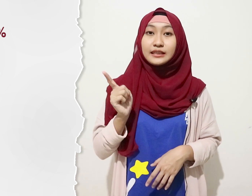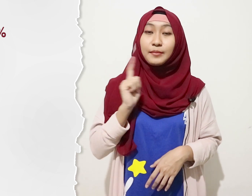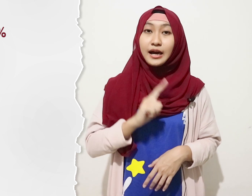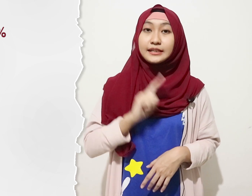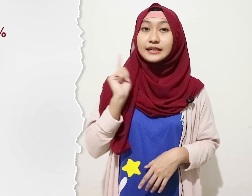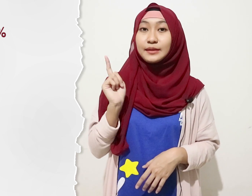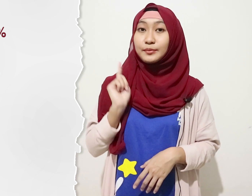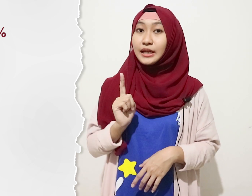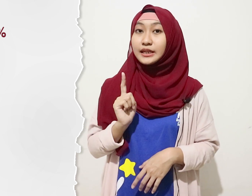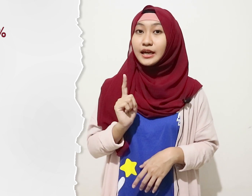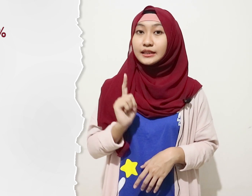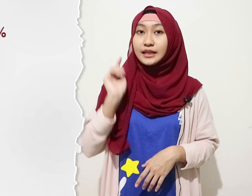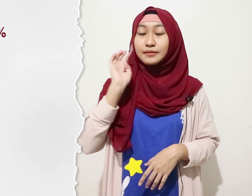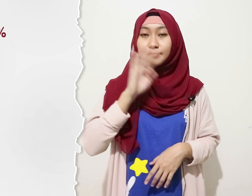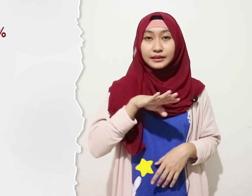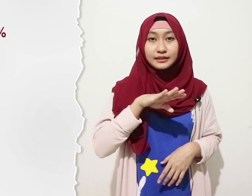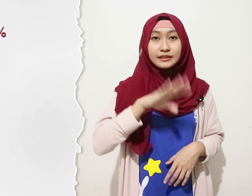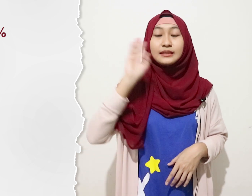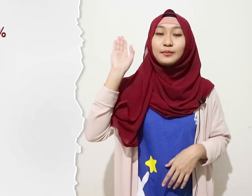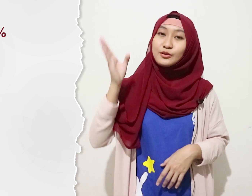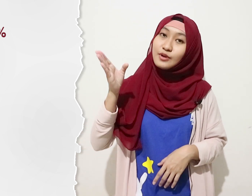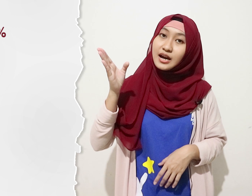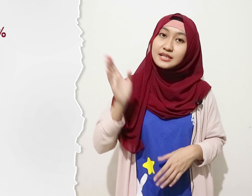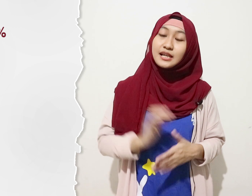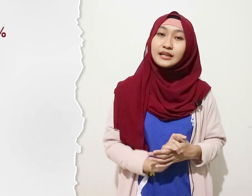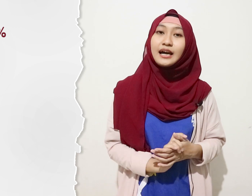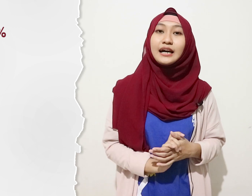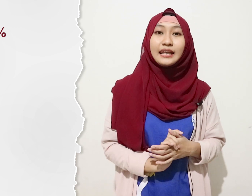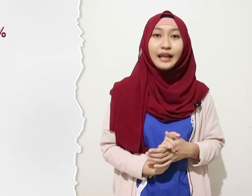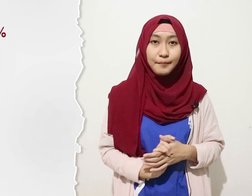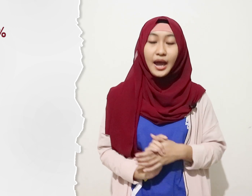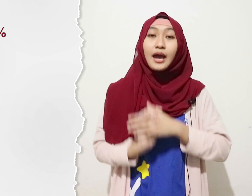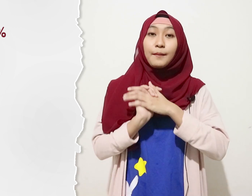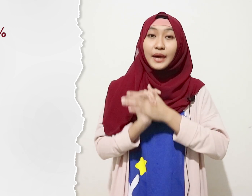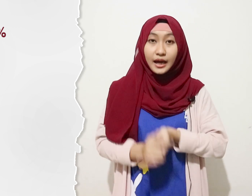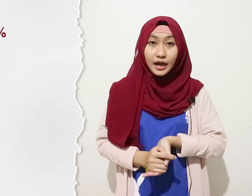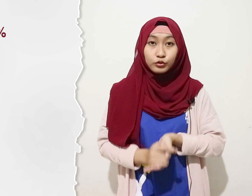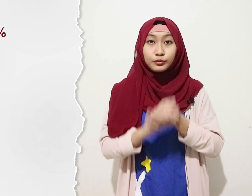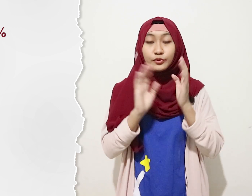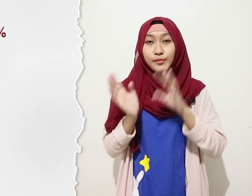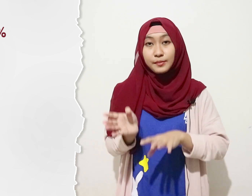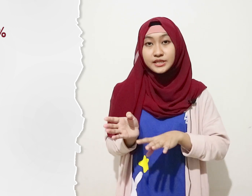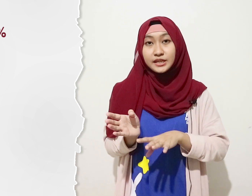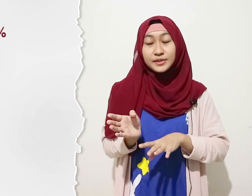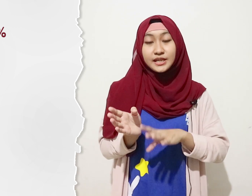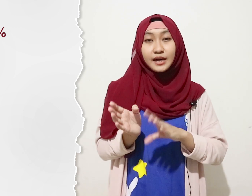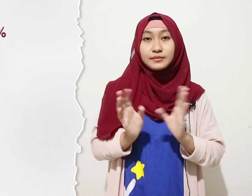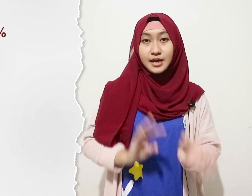tambahkan dengan pembilangnya. Tadi 4 ditambah 2 hasilnya adalah 6. Maka untuk berubah menjadi pecahan